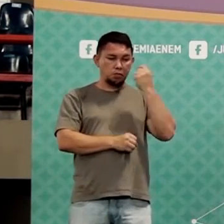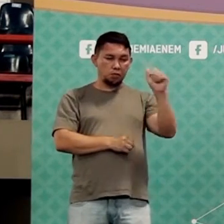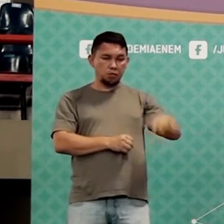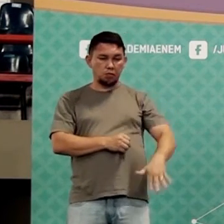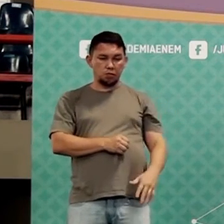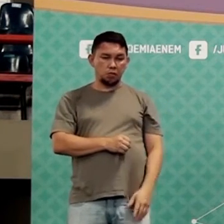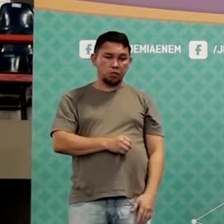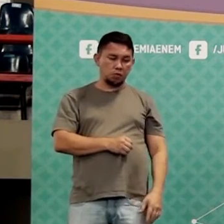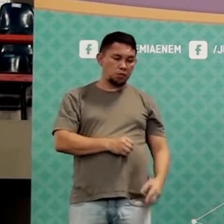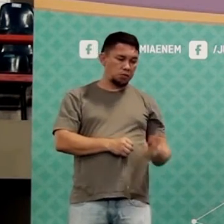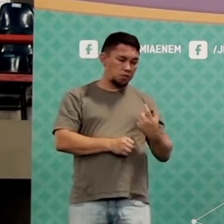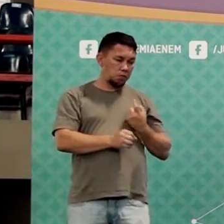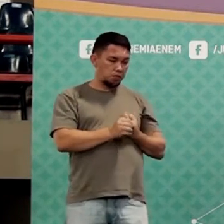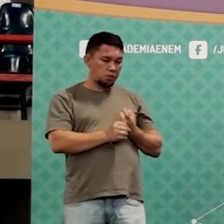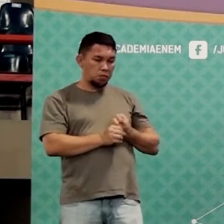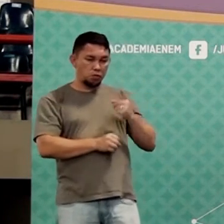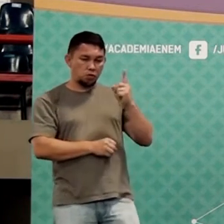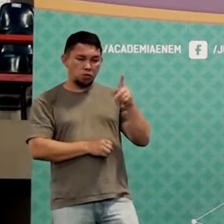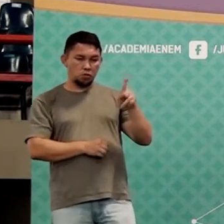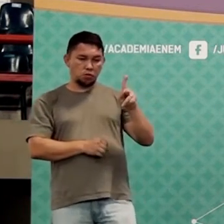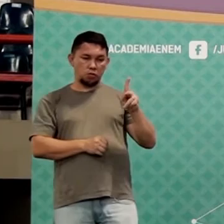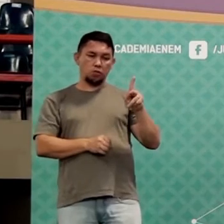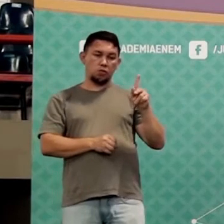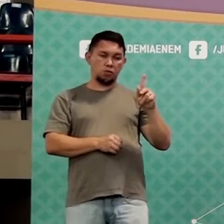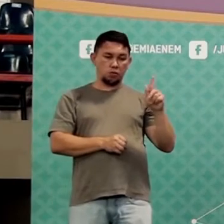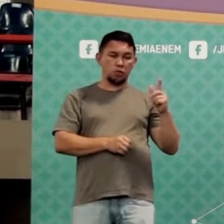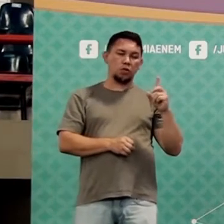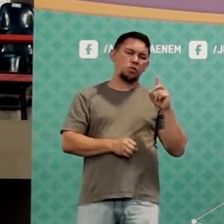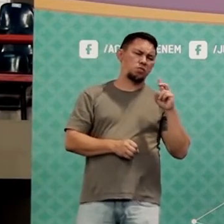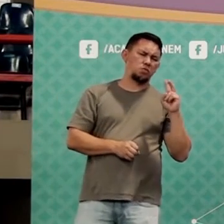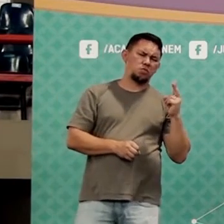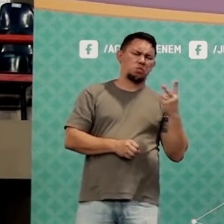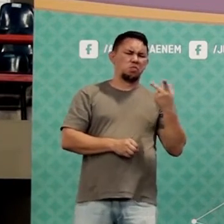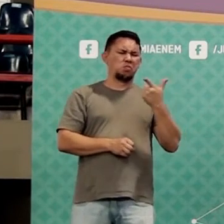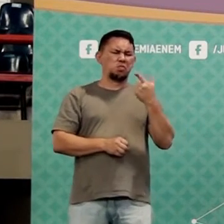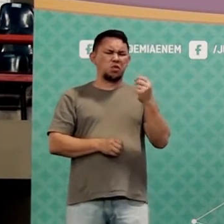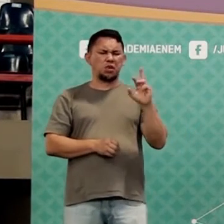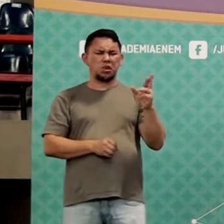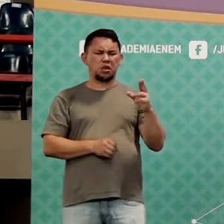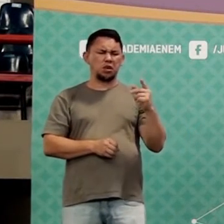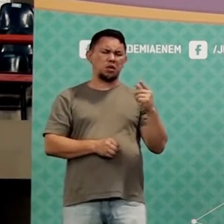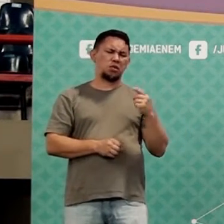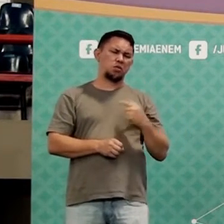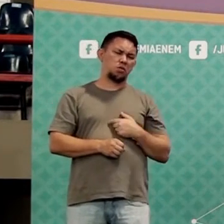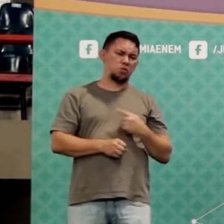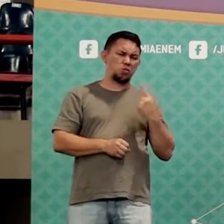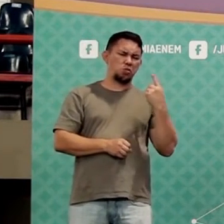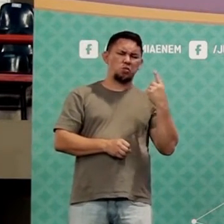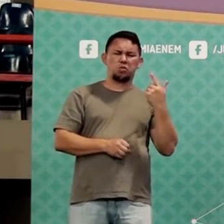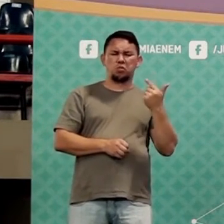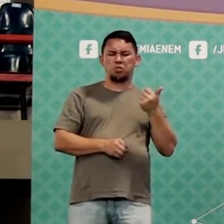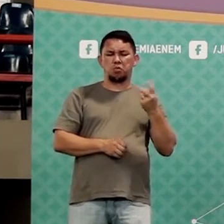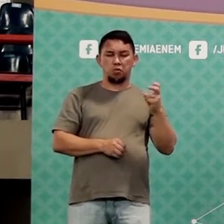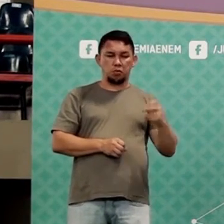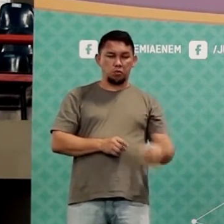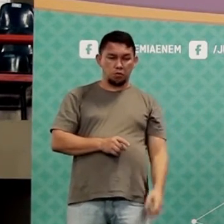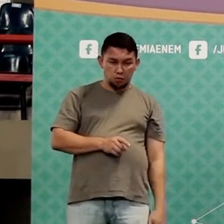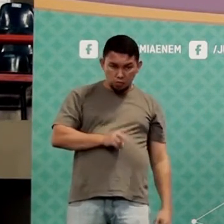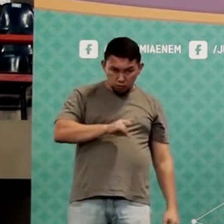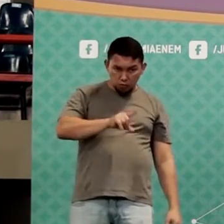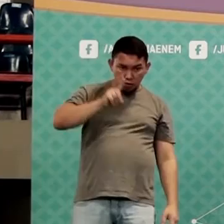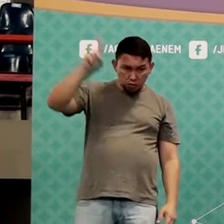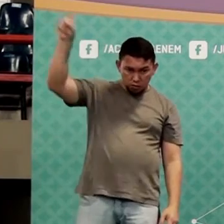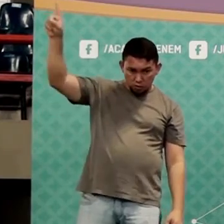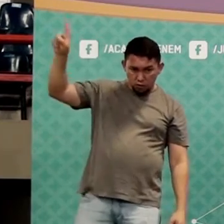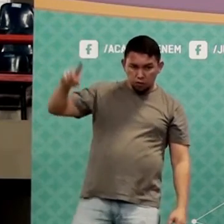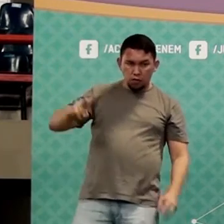barato. O cara compra um quilo de castanha, R$15, R$20, lá na feira. Vai comprar um quilo de